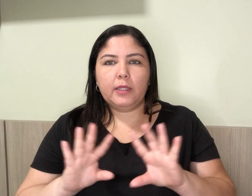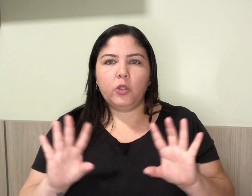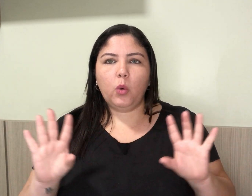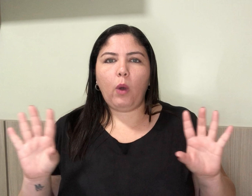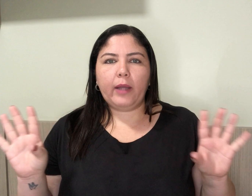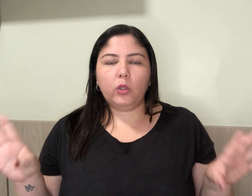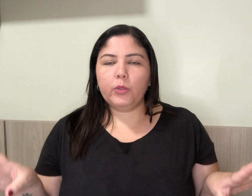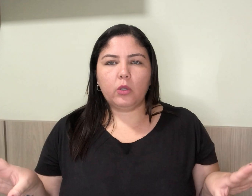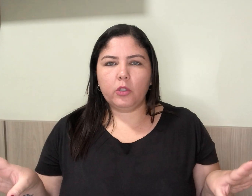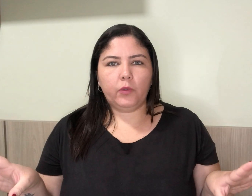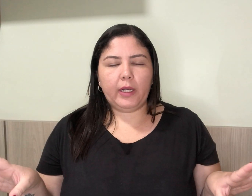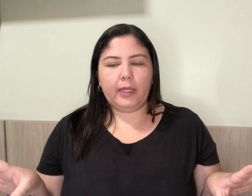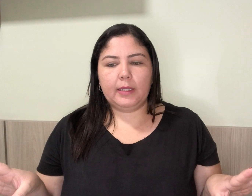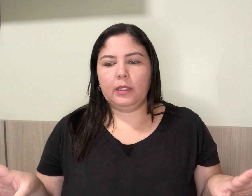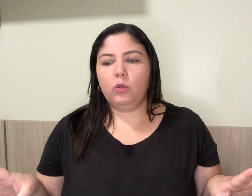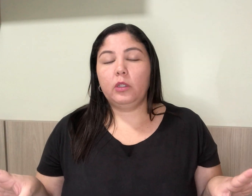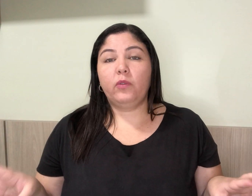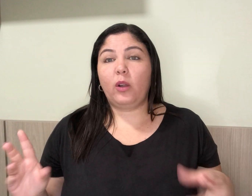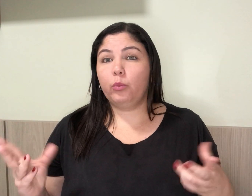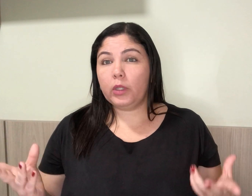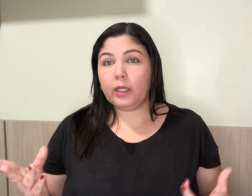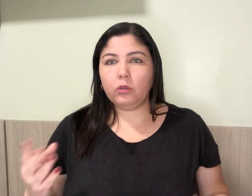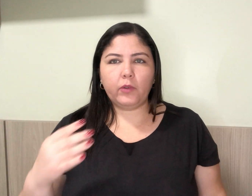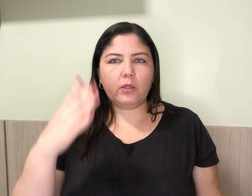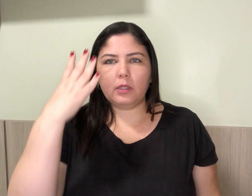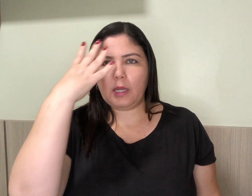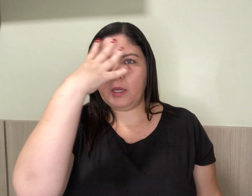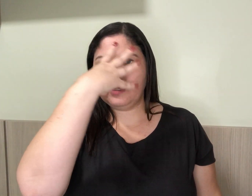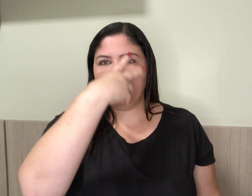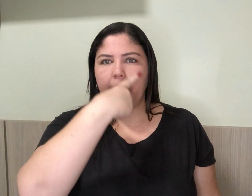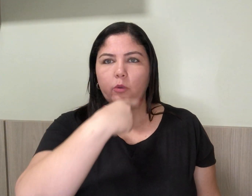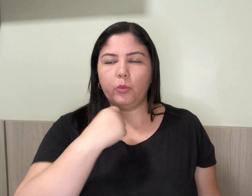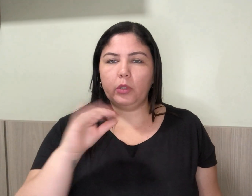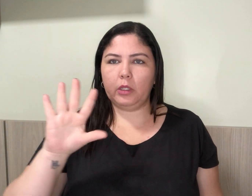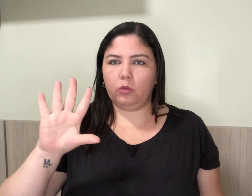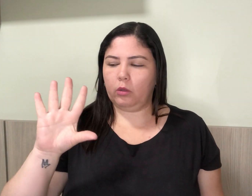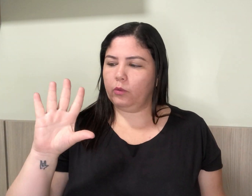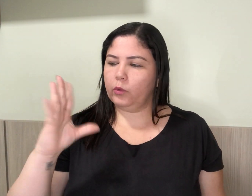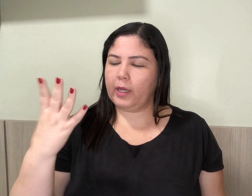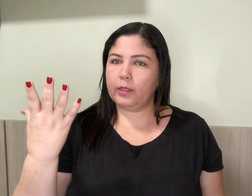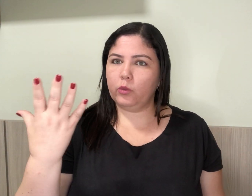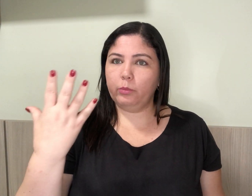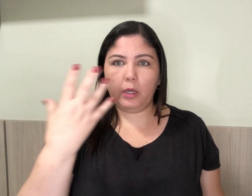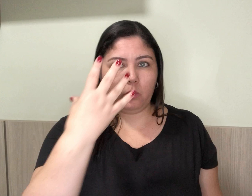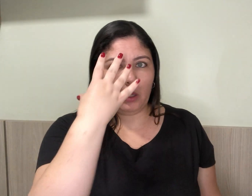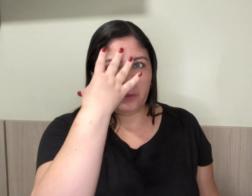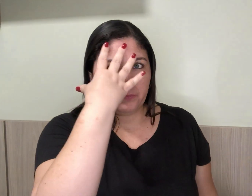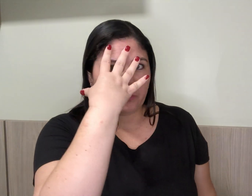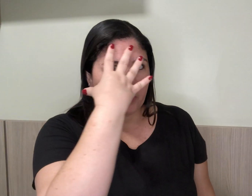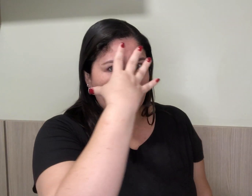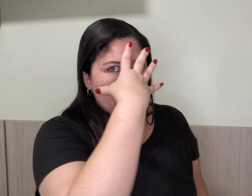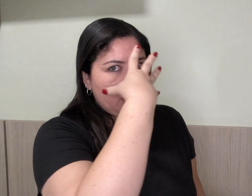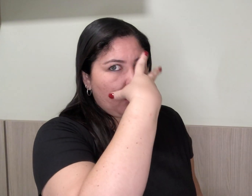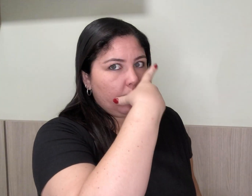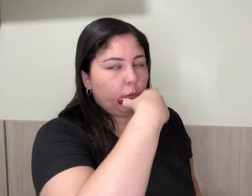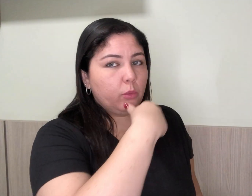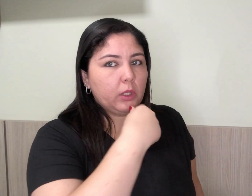sejam 4 opções diferentes. Então, quando eu falo bonito, eu faço esse sinal de bonito, ó. Configuração de mão, assim, ó,